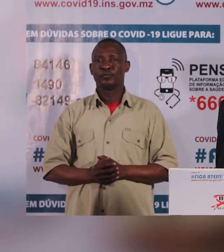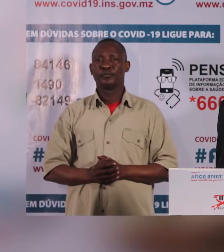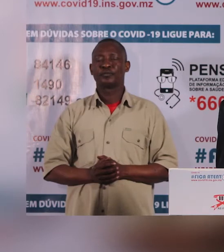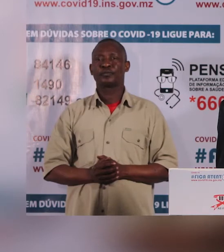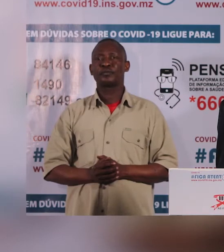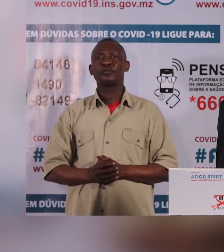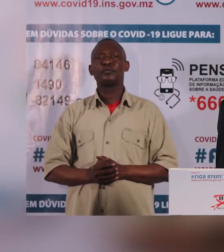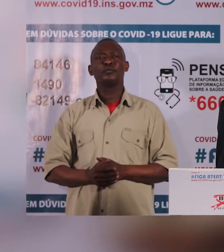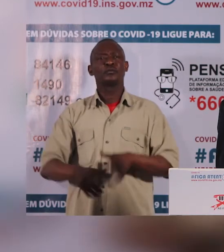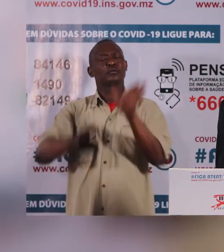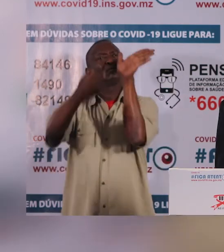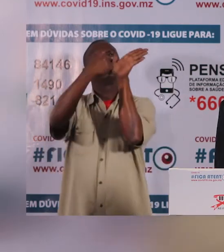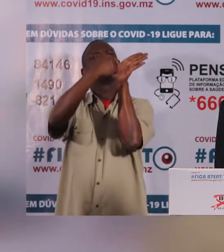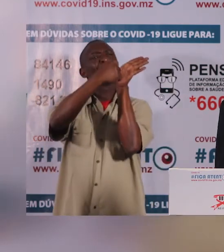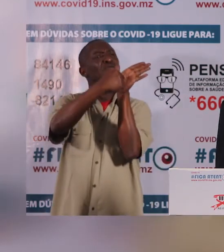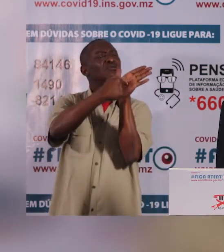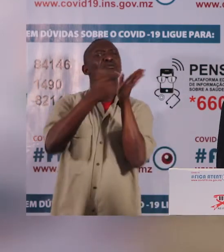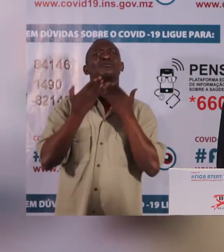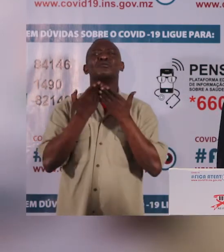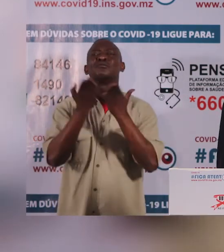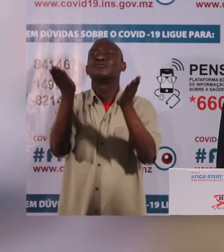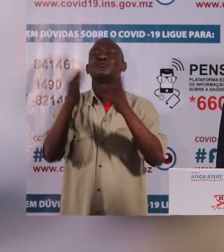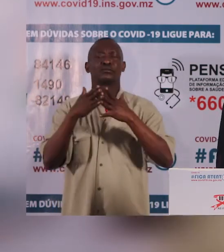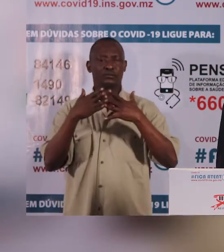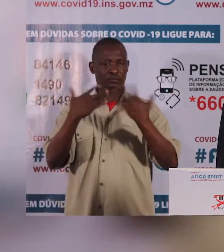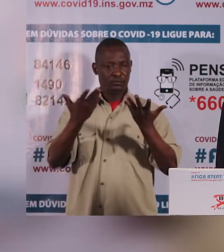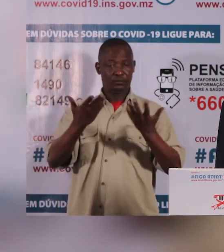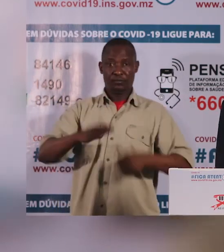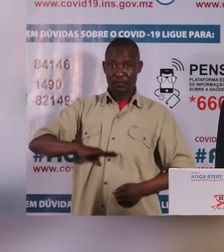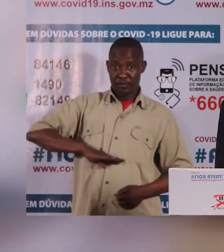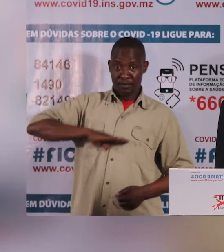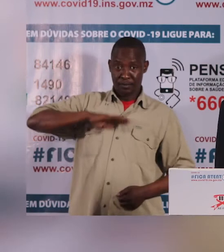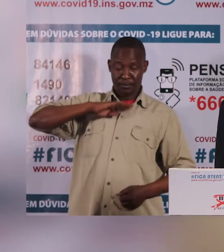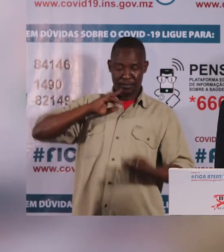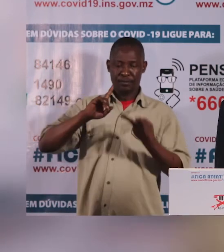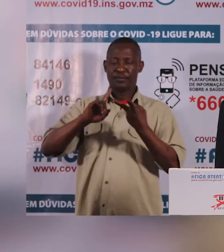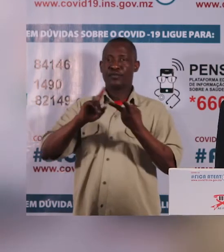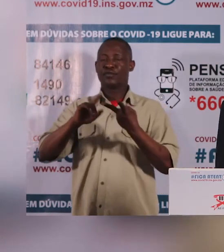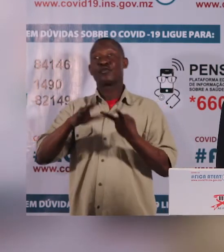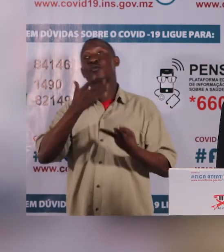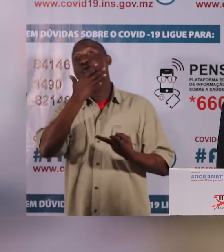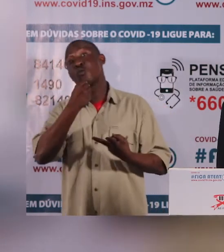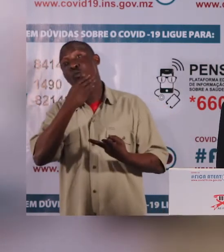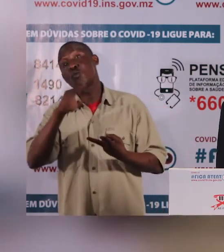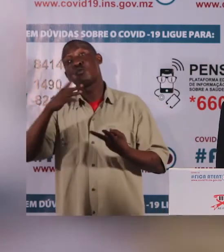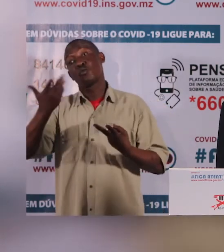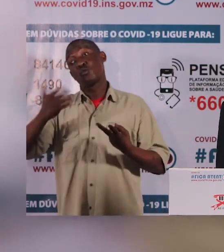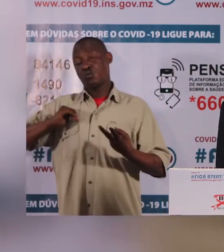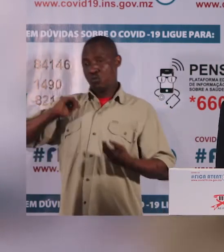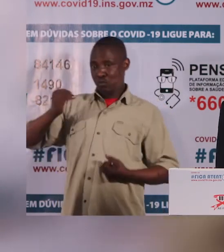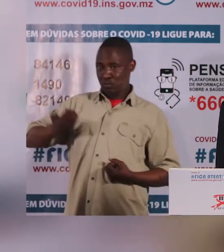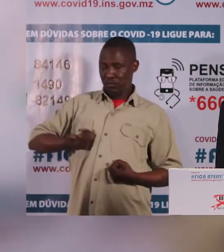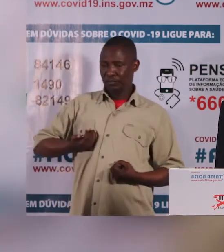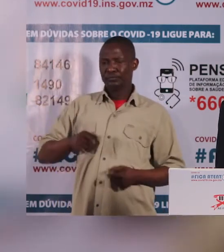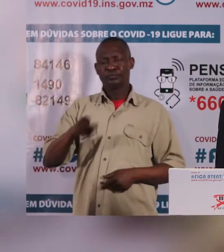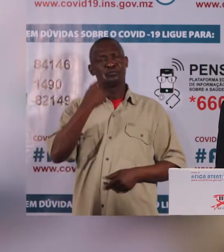Aqui apresentamos, então, a distribuição por idade e por sexo. Então, vemos também que aproximadamente 1/3